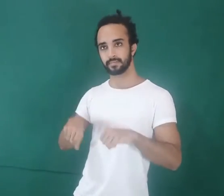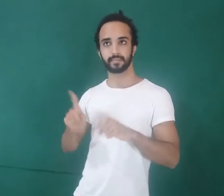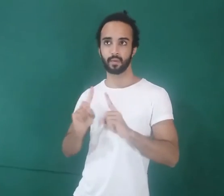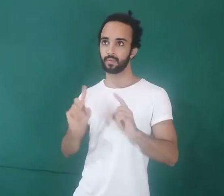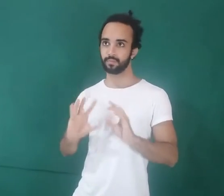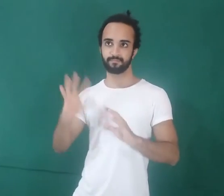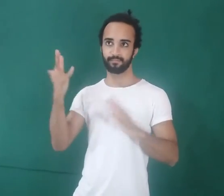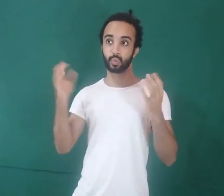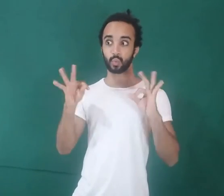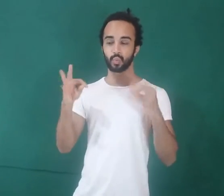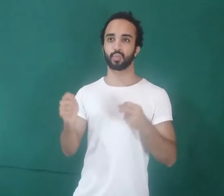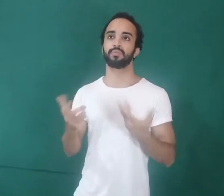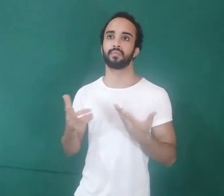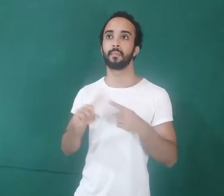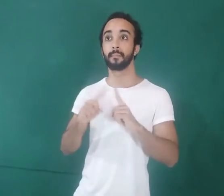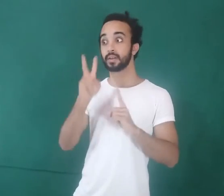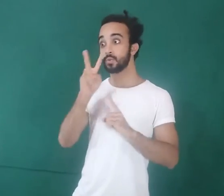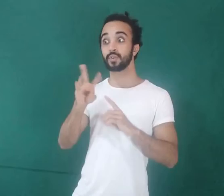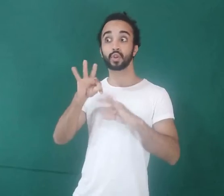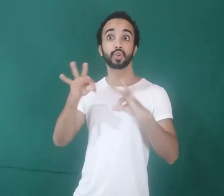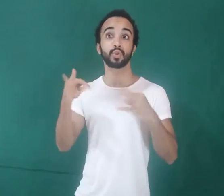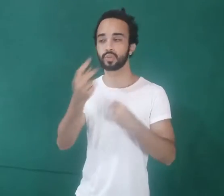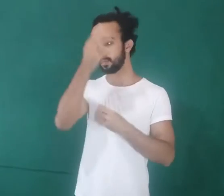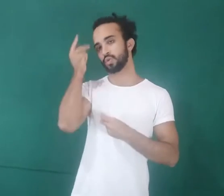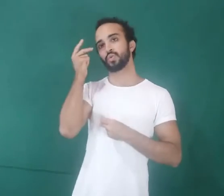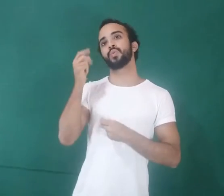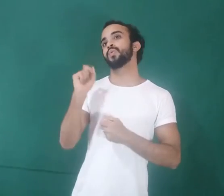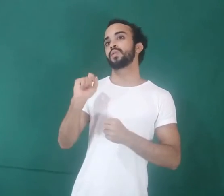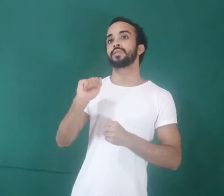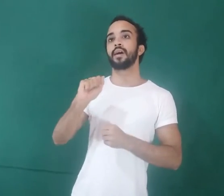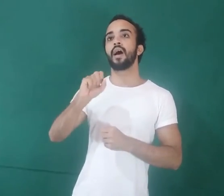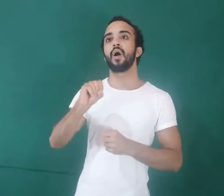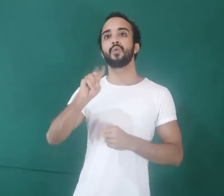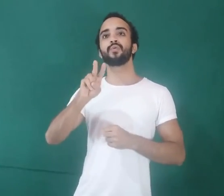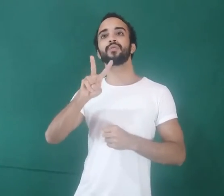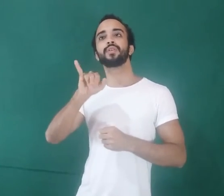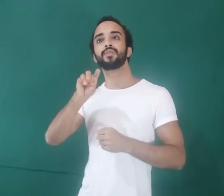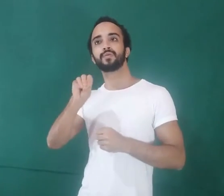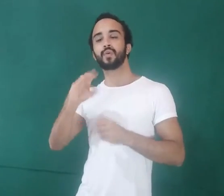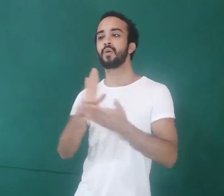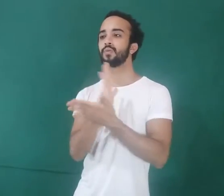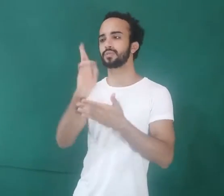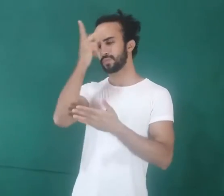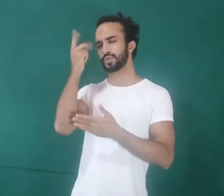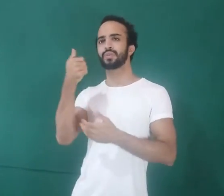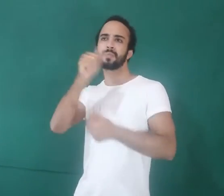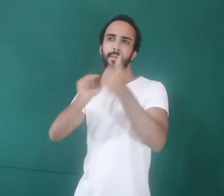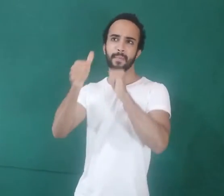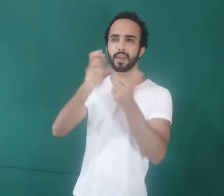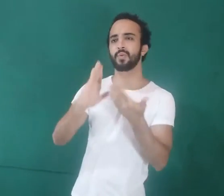Mas eu vi todo mundo entrando ao vivo. E tinha gente que tava na sala bebendo, tinha gente que tava dançando funk pra